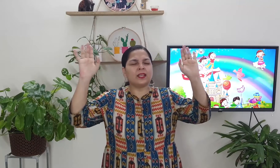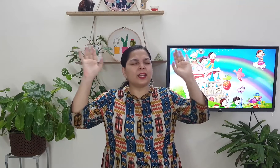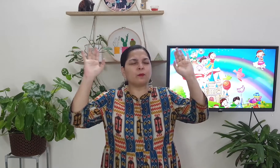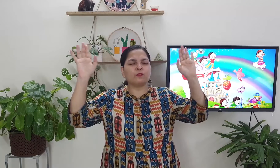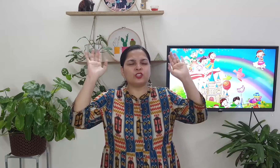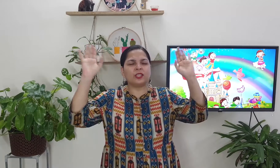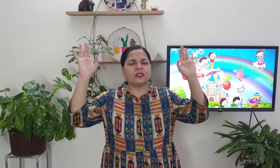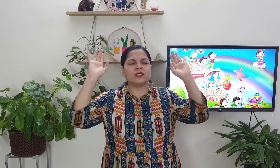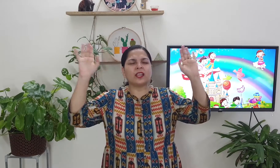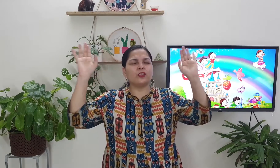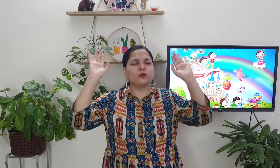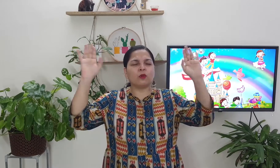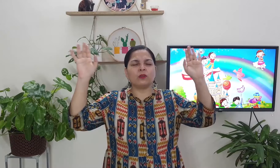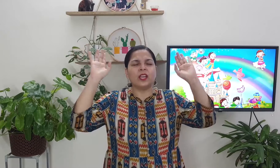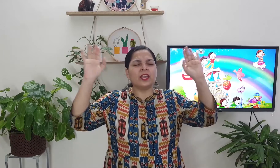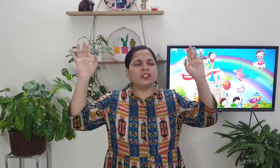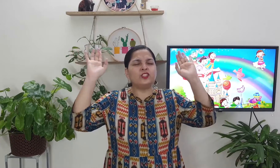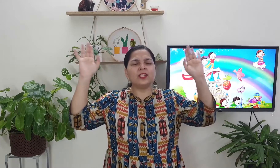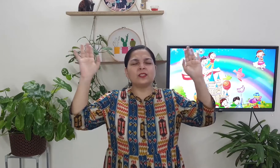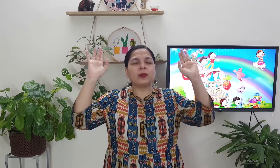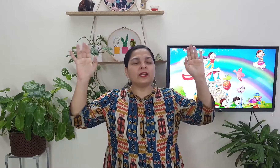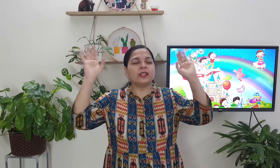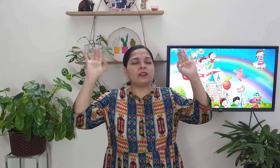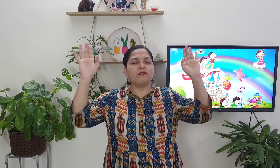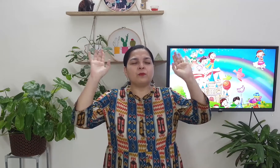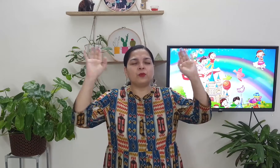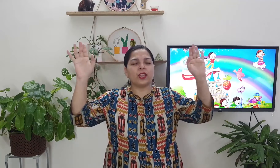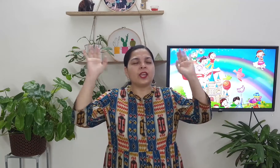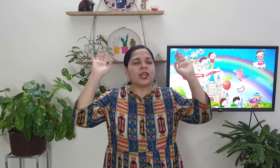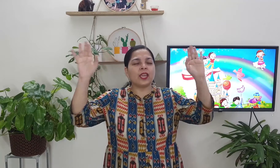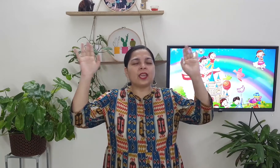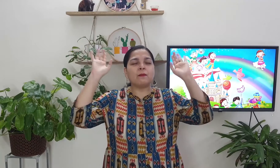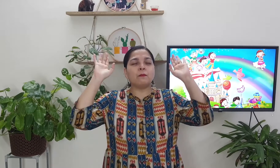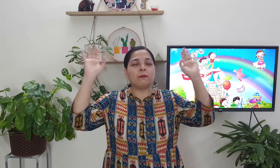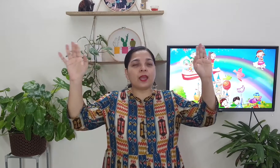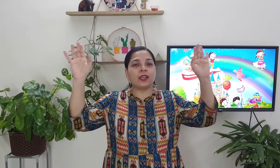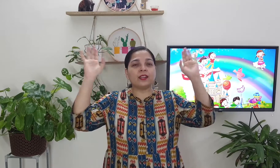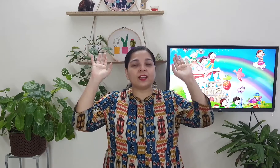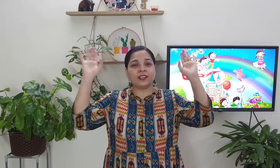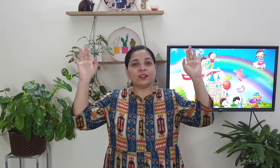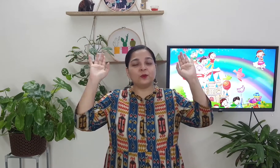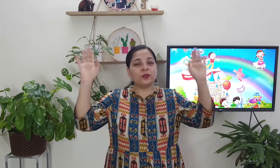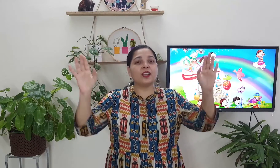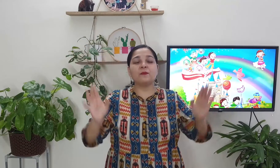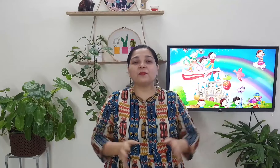ஆசீர்வதிக்கப்பட்டன. நன்றி ஆண்டவரே. இயேசுவின் பெயரில் நாங்கள் ஜெபிக்கிறோம். ஆமேன், ஹாலலூயா. கர்த்தருக்கு